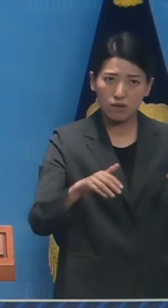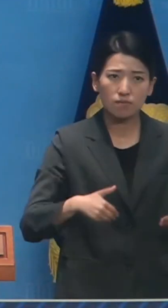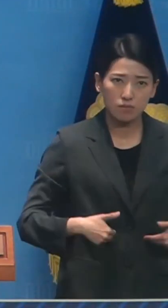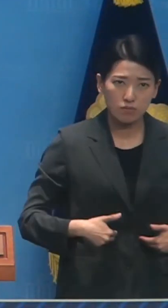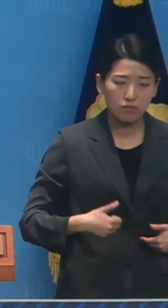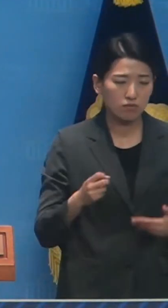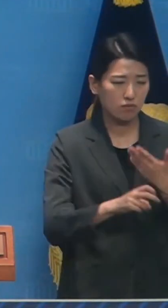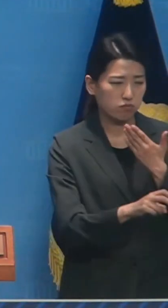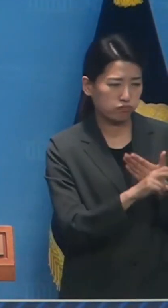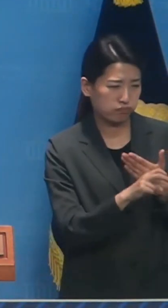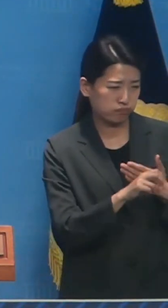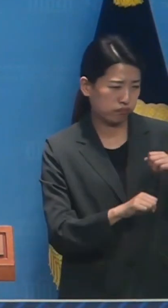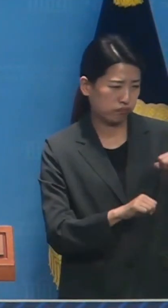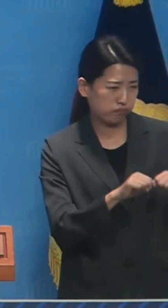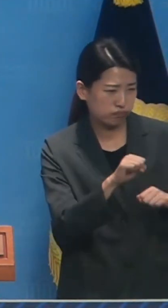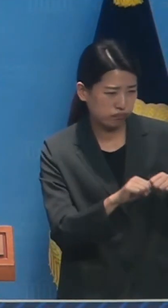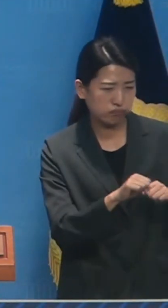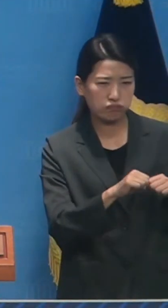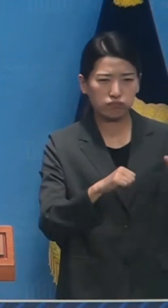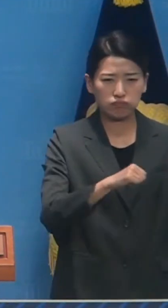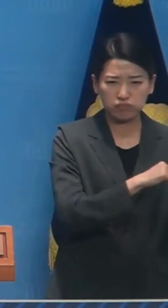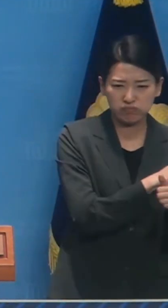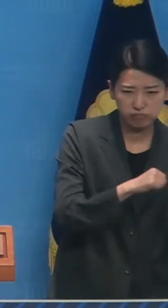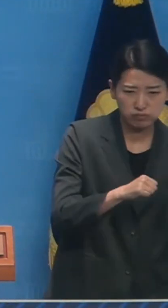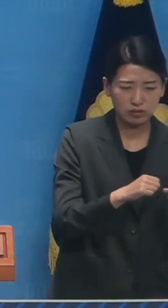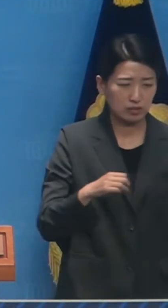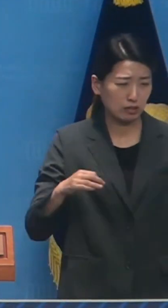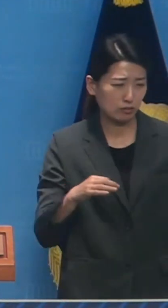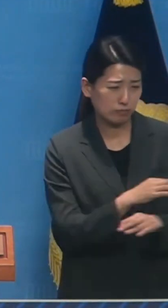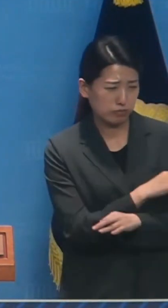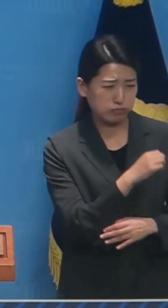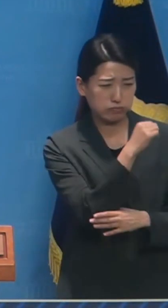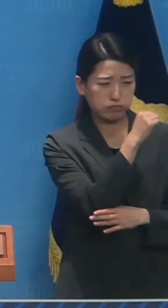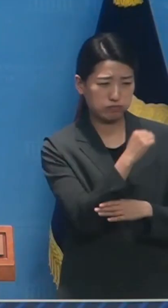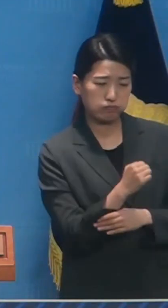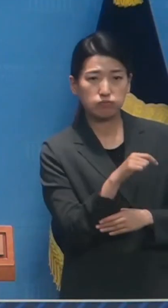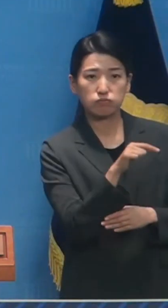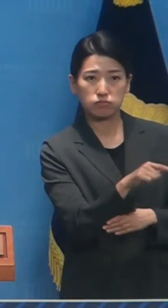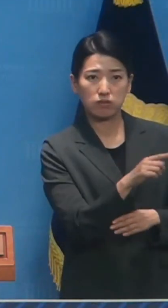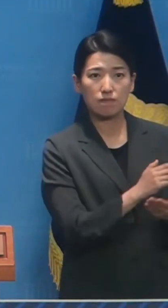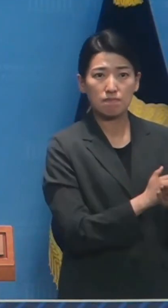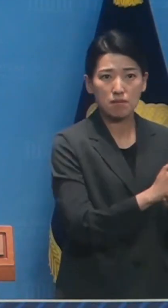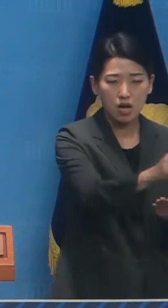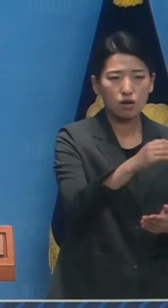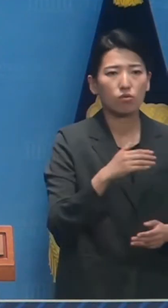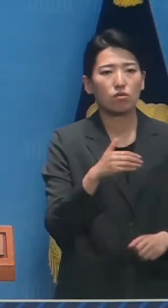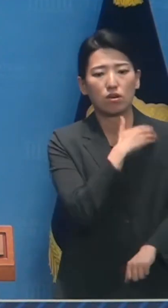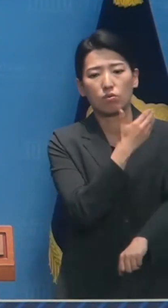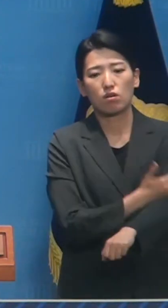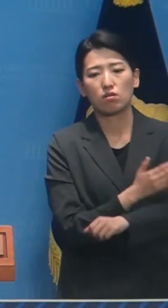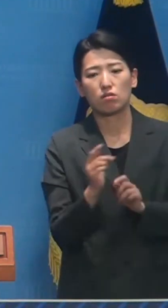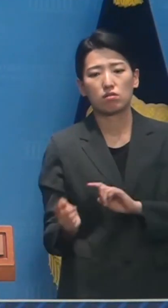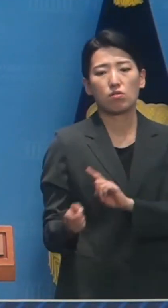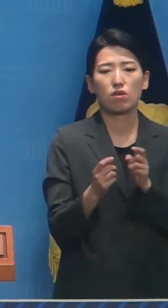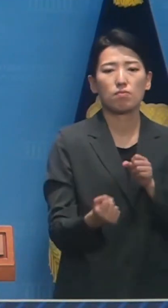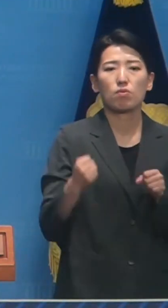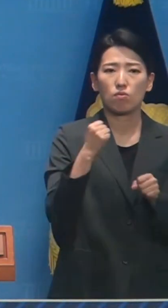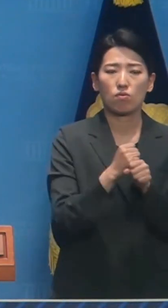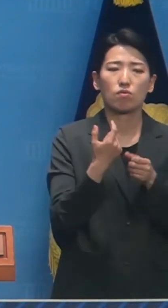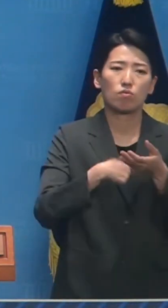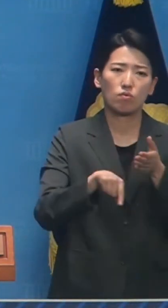위법한 적체 현상과 적폐를 해서 해결, 권리 회복을 위한